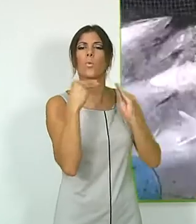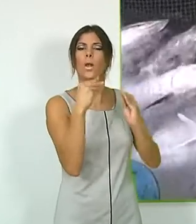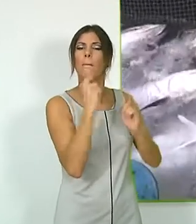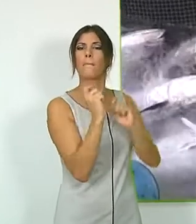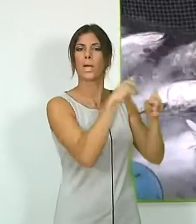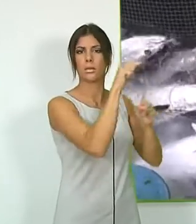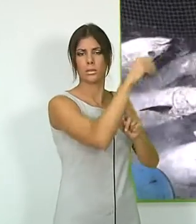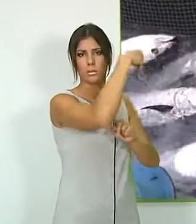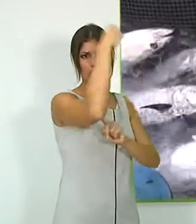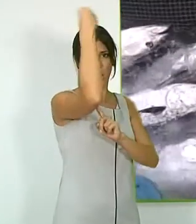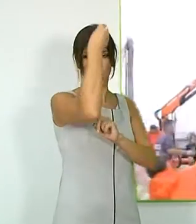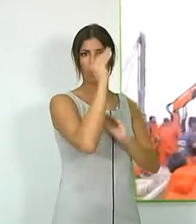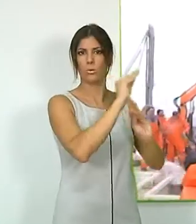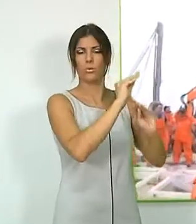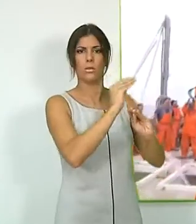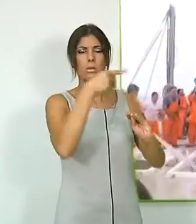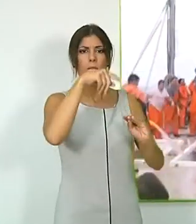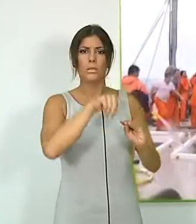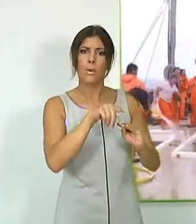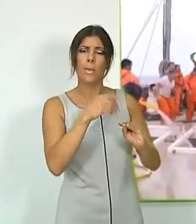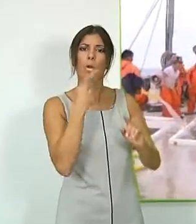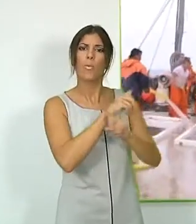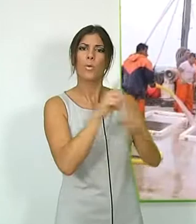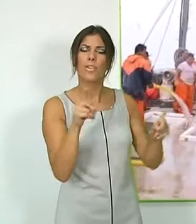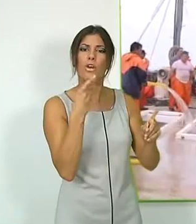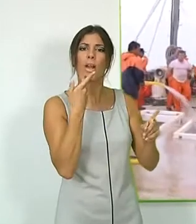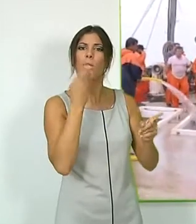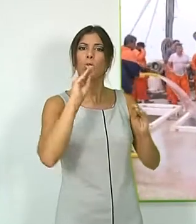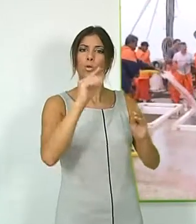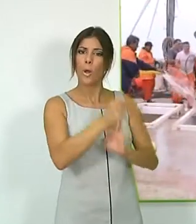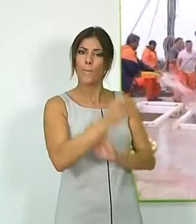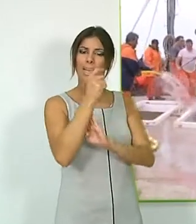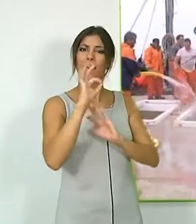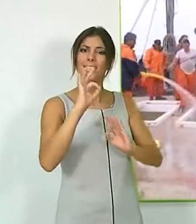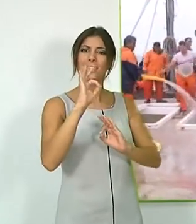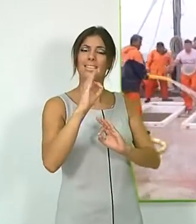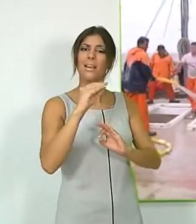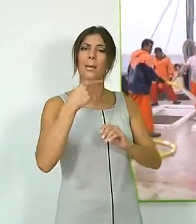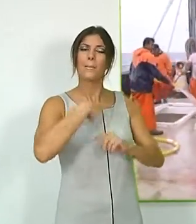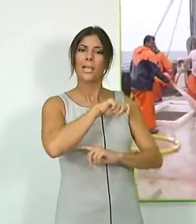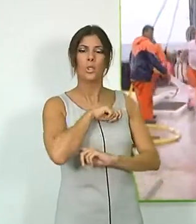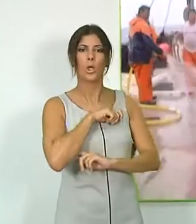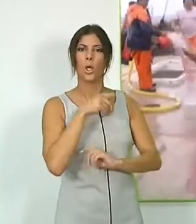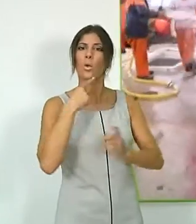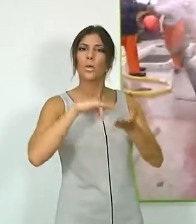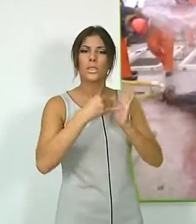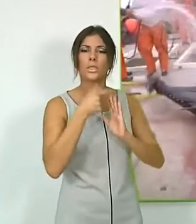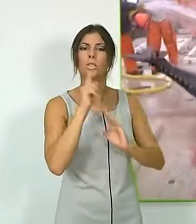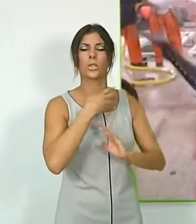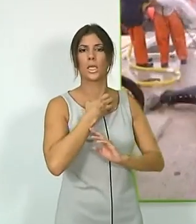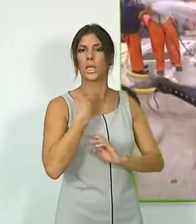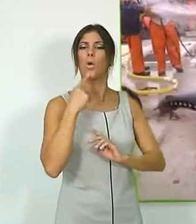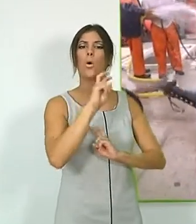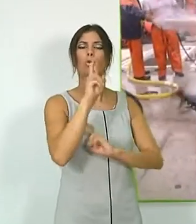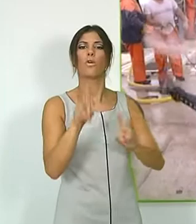y especies más rentables para Marruecos, así como la prohibición de métodos de pesca propios de los marineros españoles o la obligación de descargar